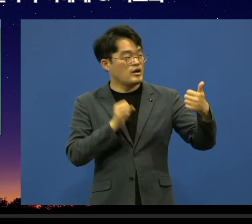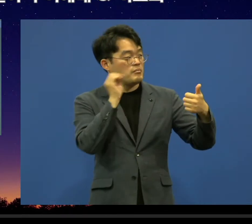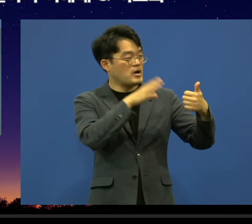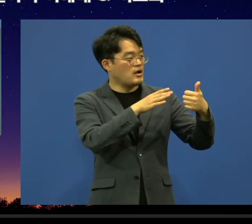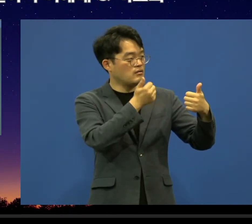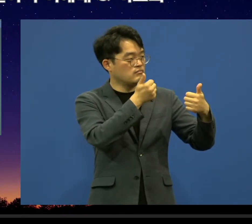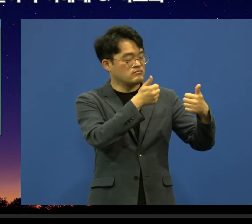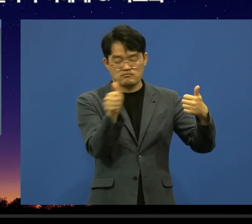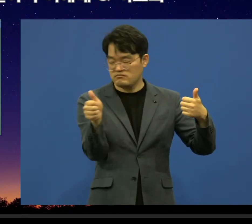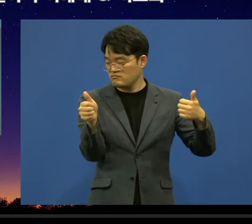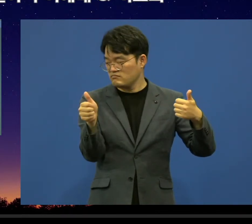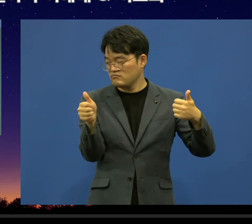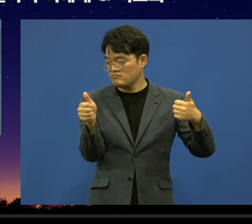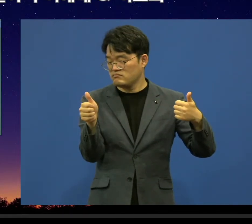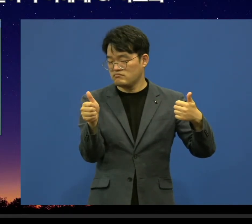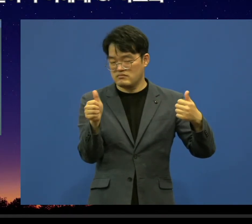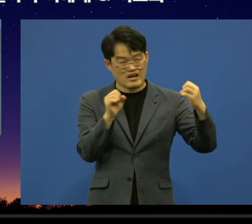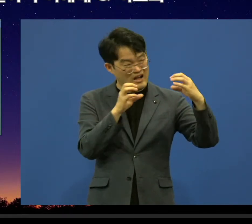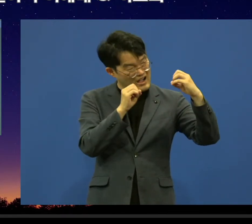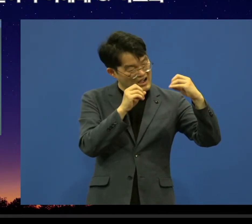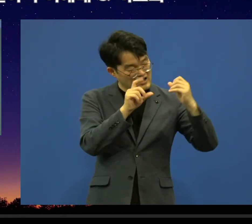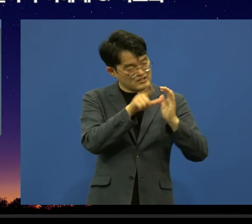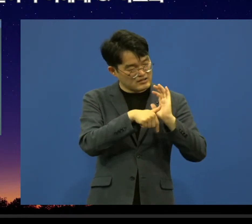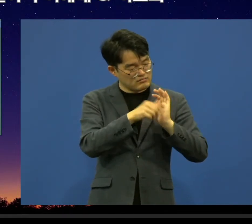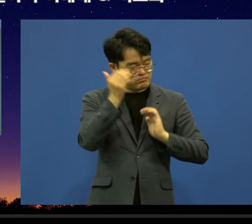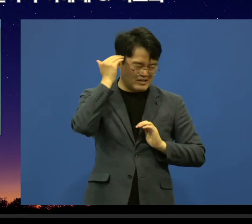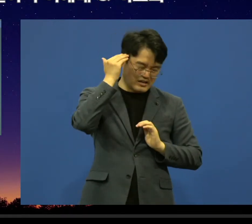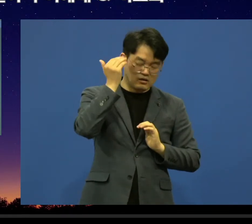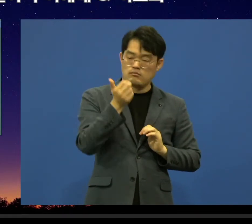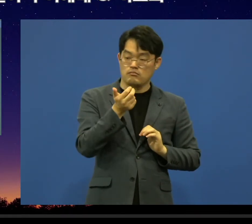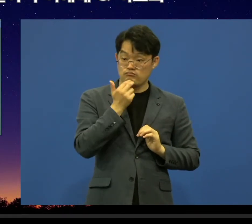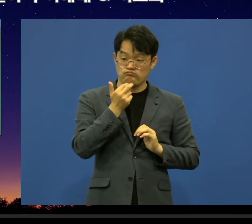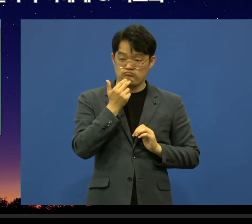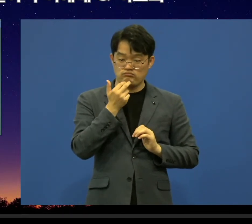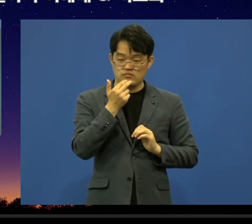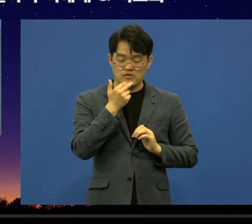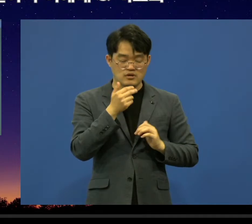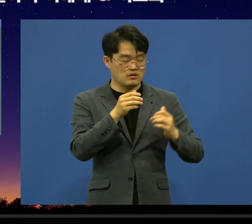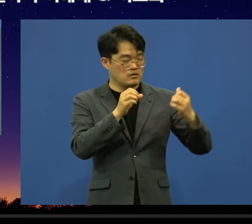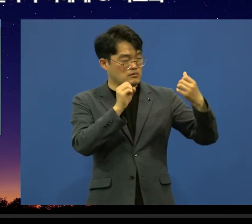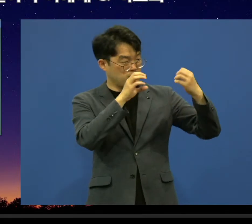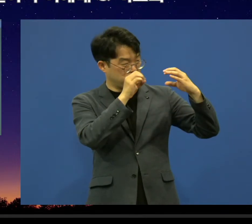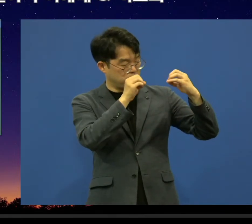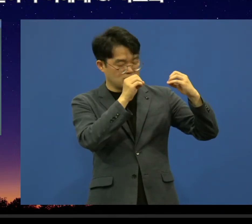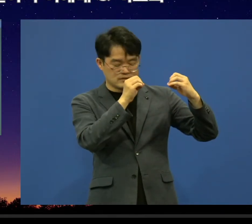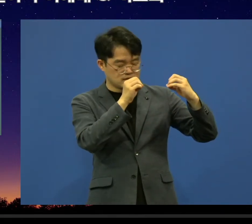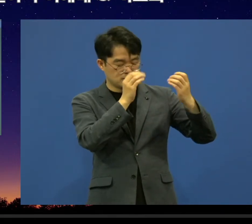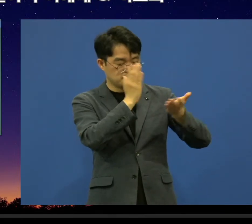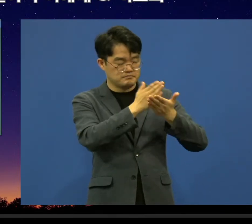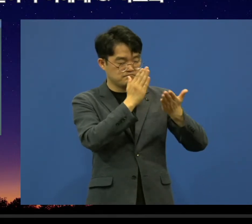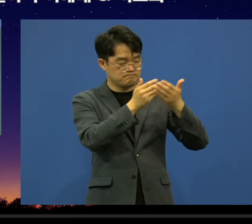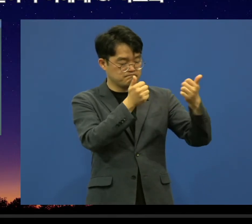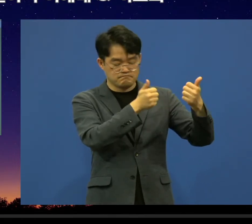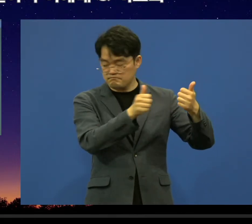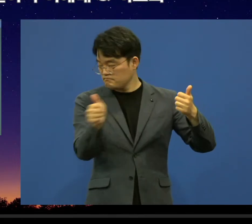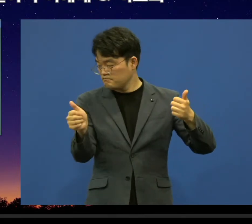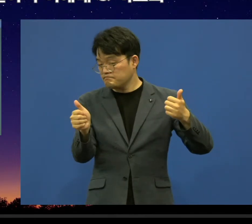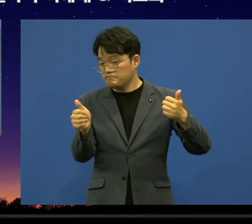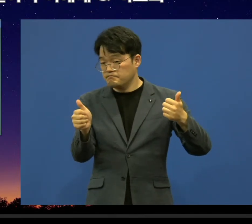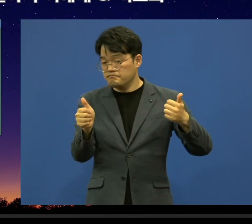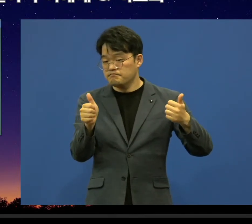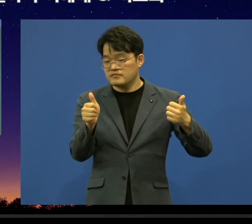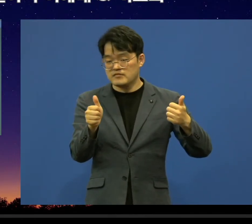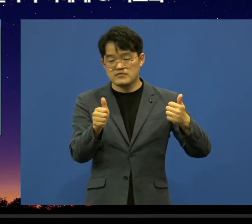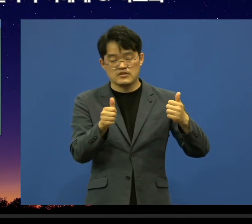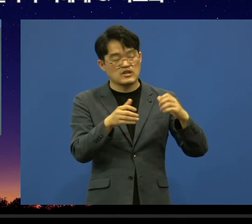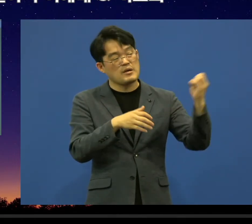돌아서서 사명에 방해되는 말에 다윗이 취한 태도입니다. 인간의 말에